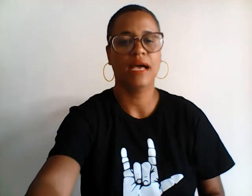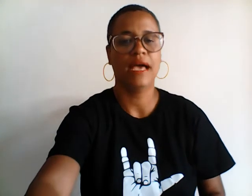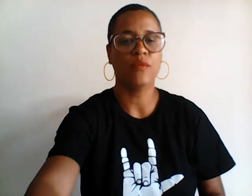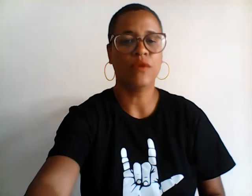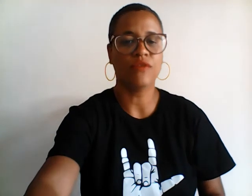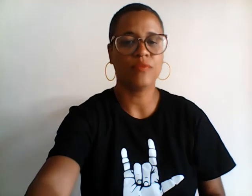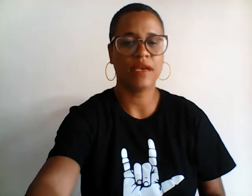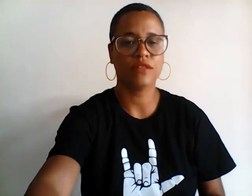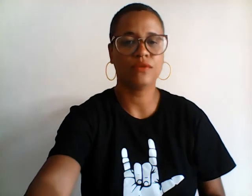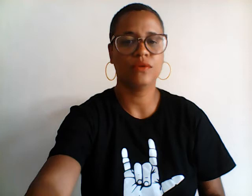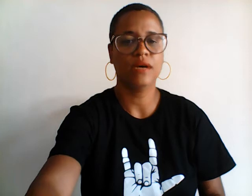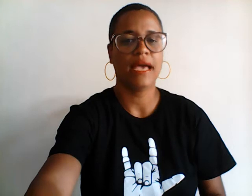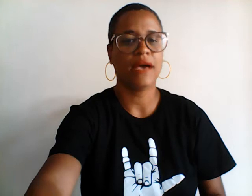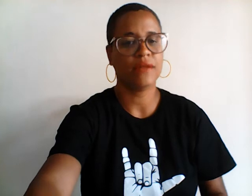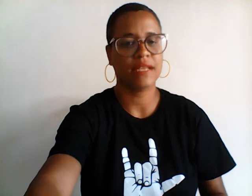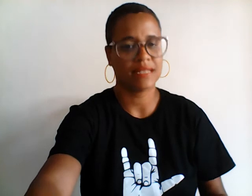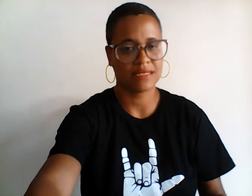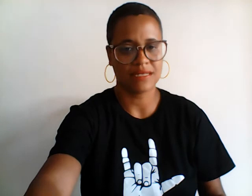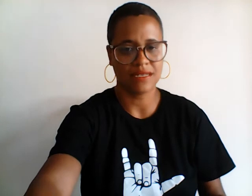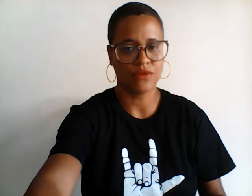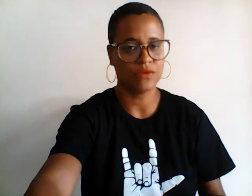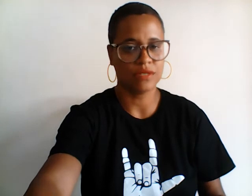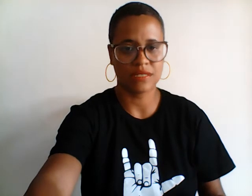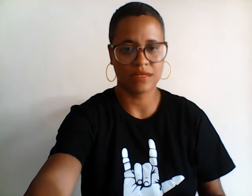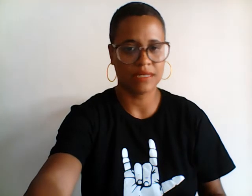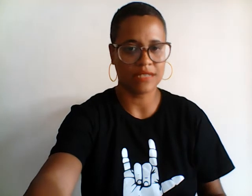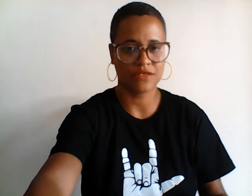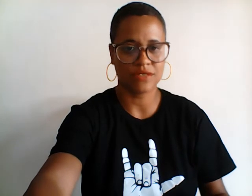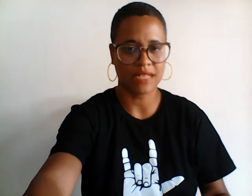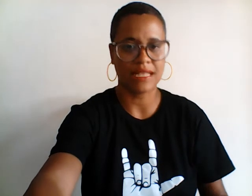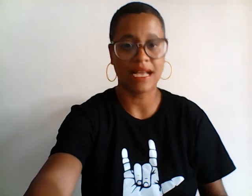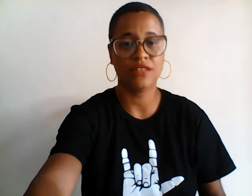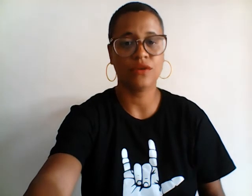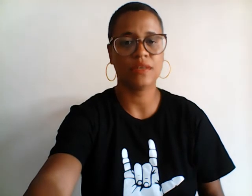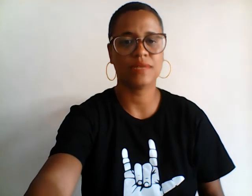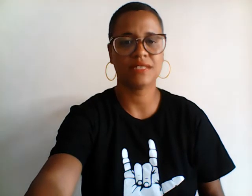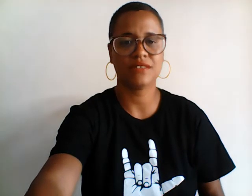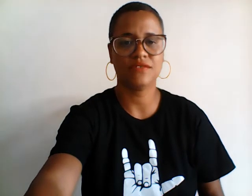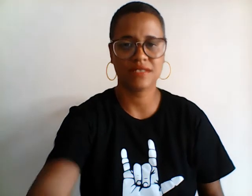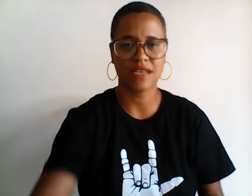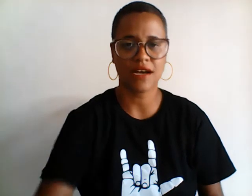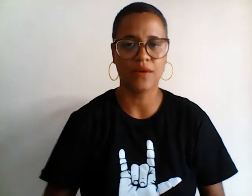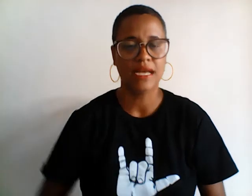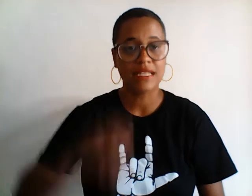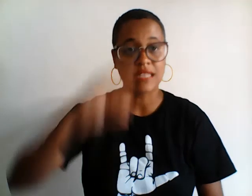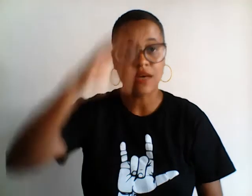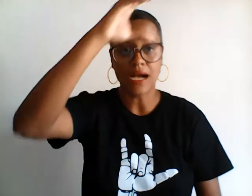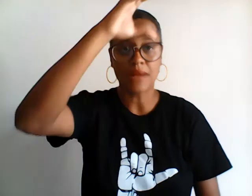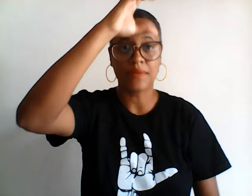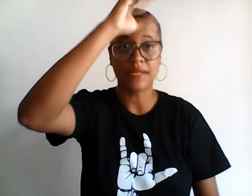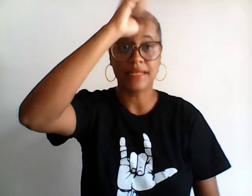é o movimento, é a orientação, direcionalidade ou a expressão facial. Então, aprender,